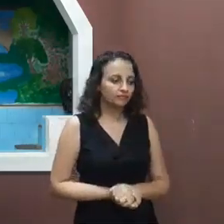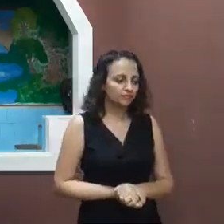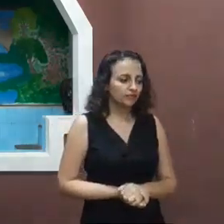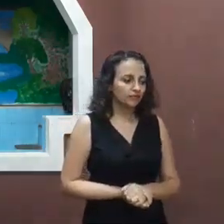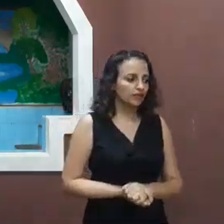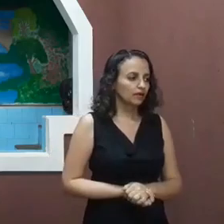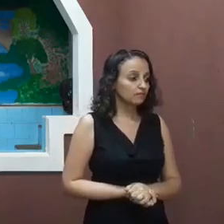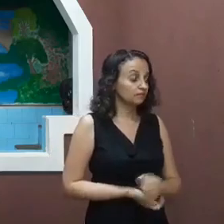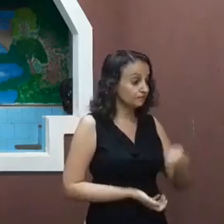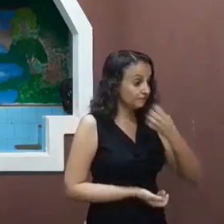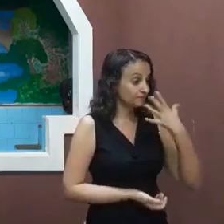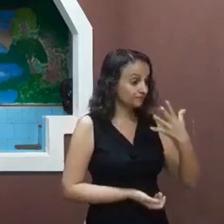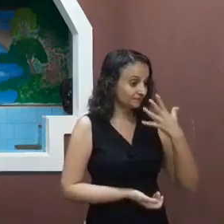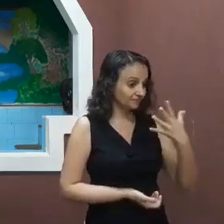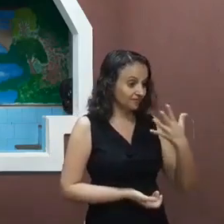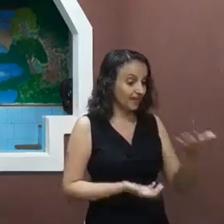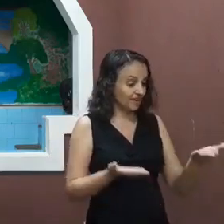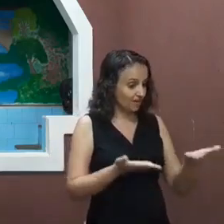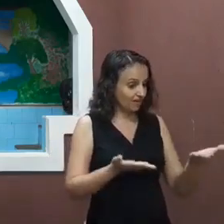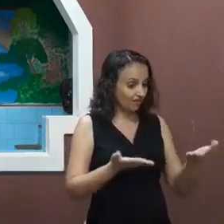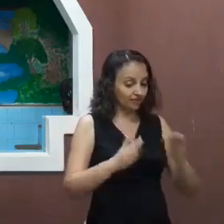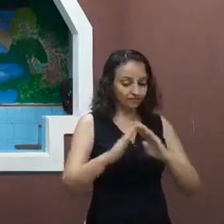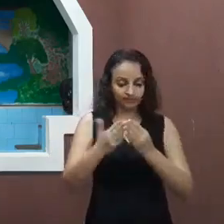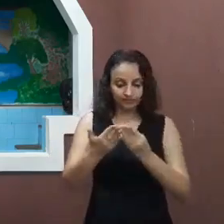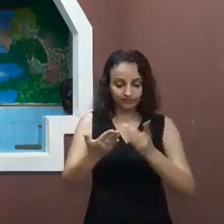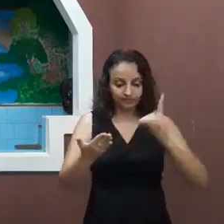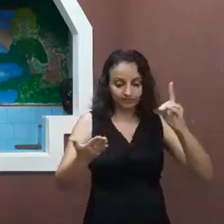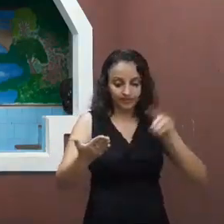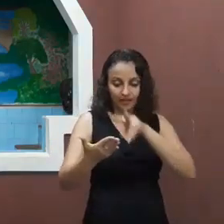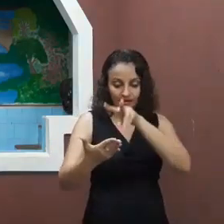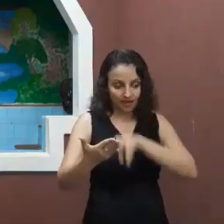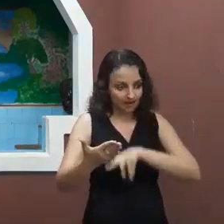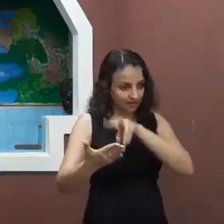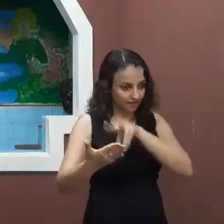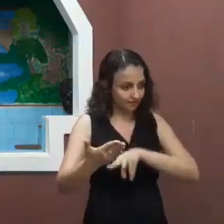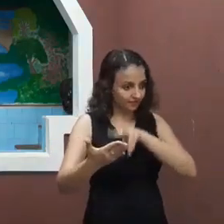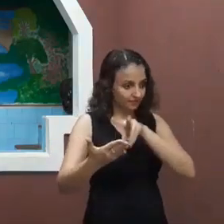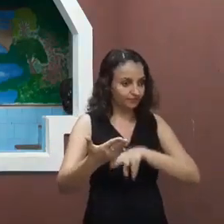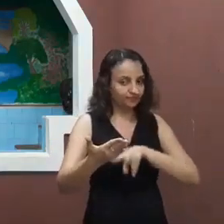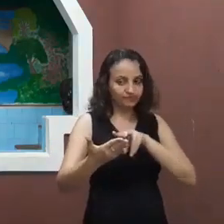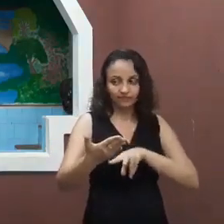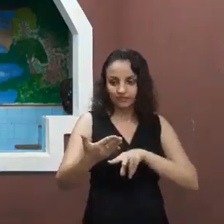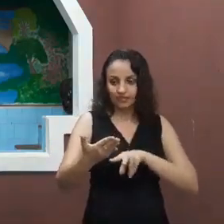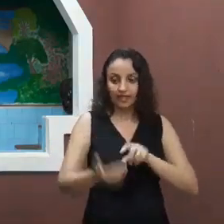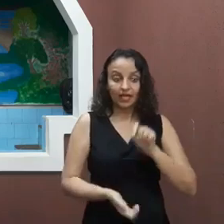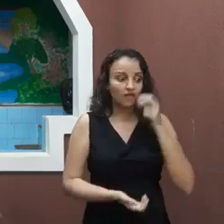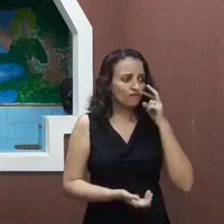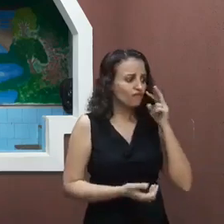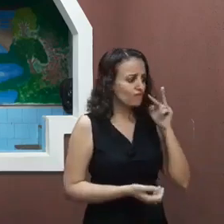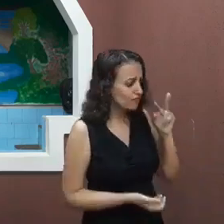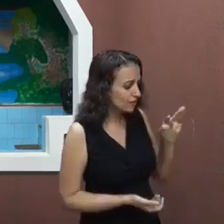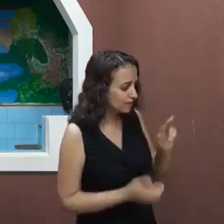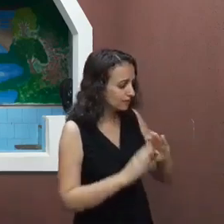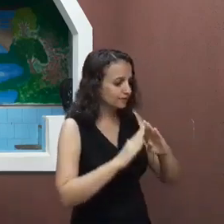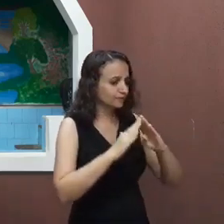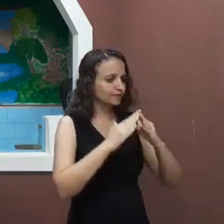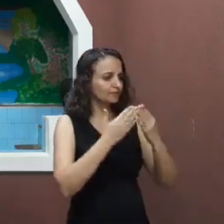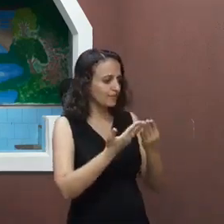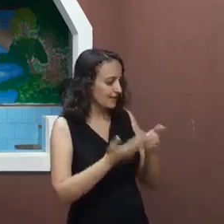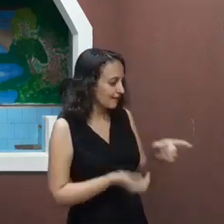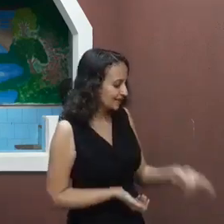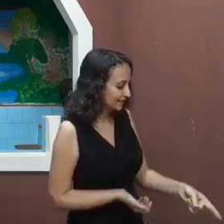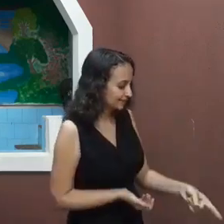Muito bom. Convido vocês a abrir as vossas Bíblias. Tem alguém? Minha Bíblia está ali. Pega para mim, Cláudio,